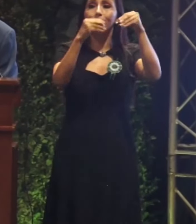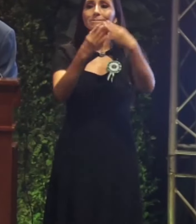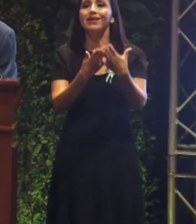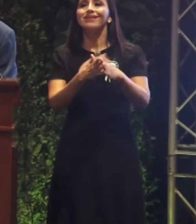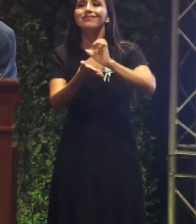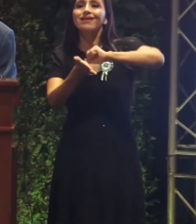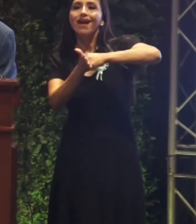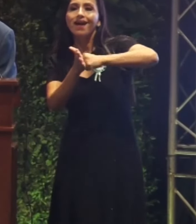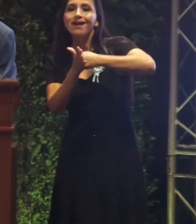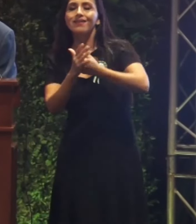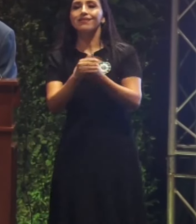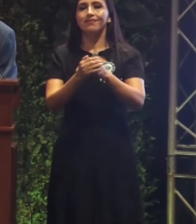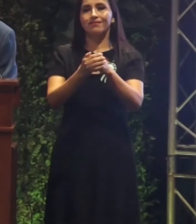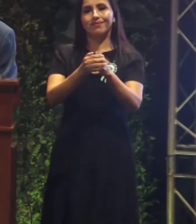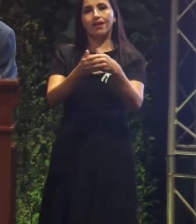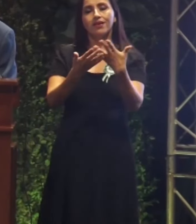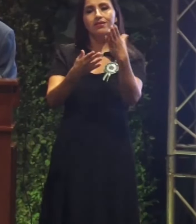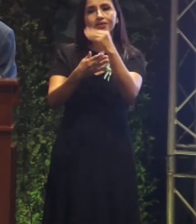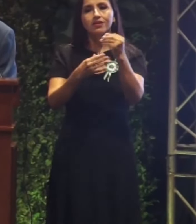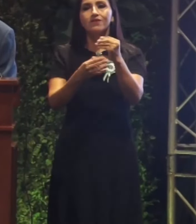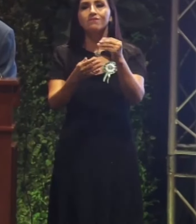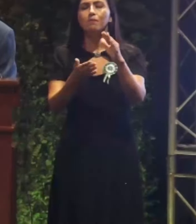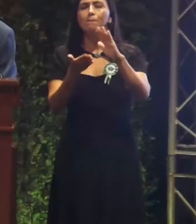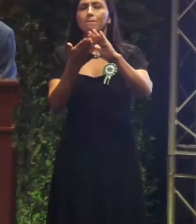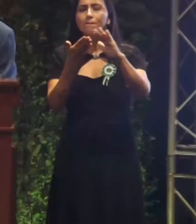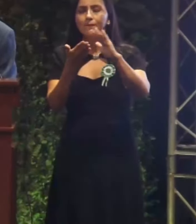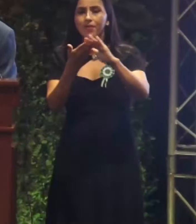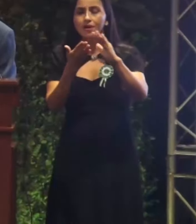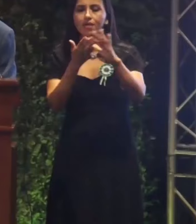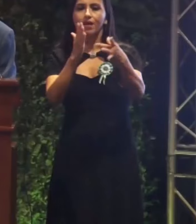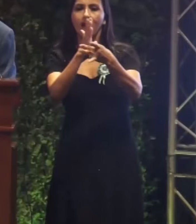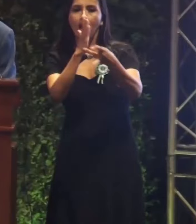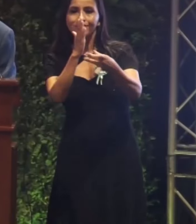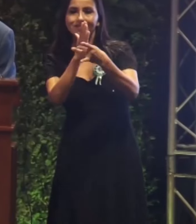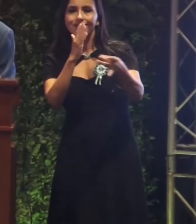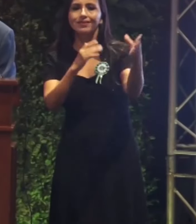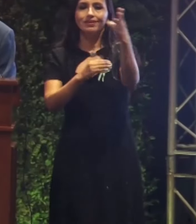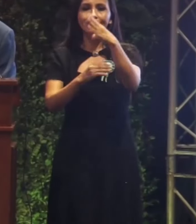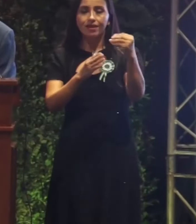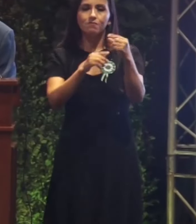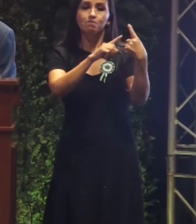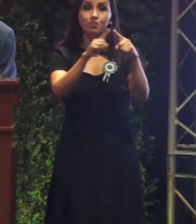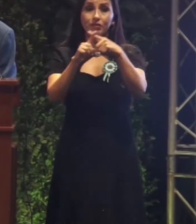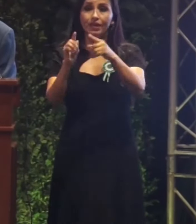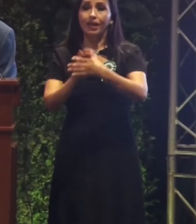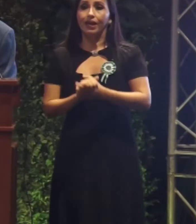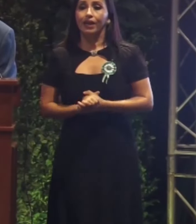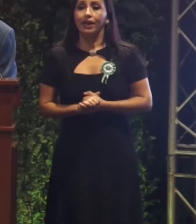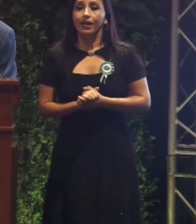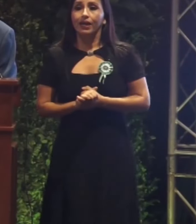integral de soya y vegetales, perdón, de soya y aceite crudo y refinado, también de